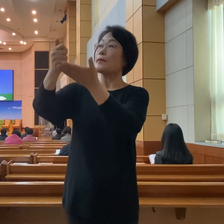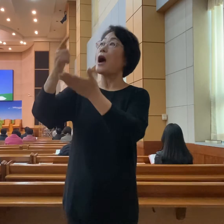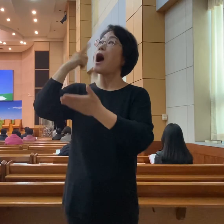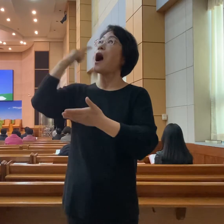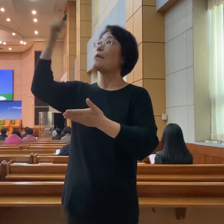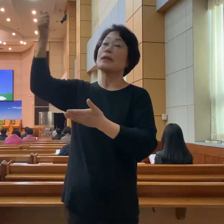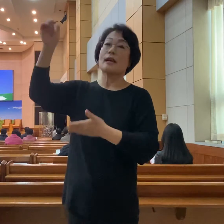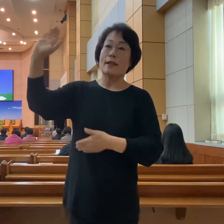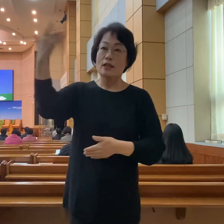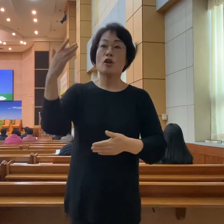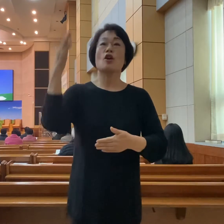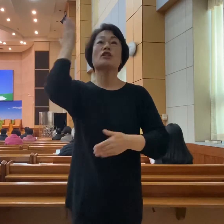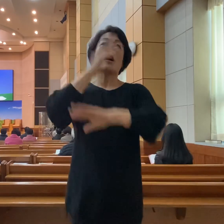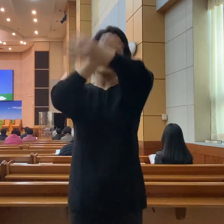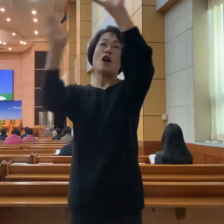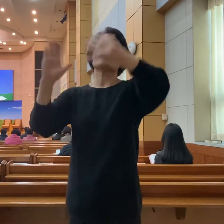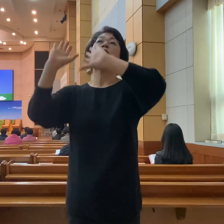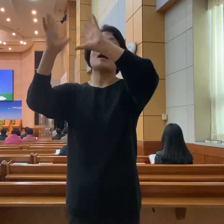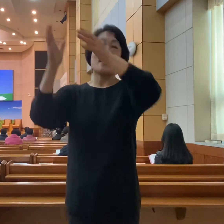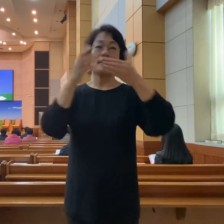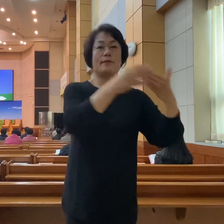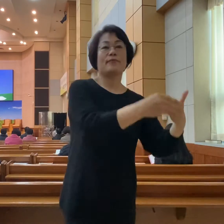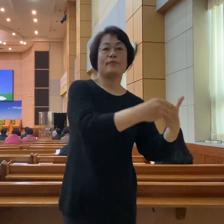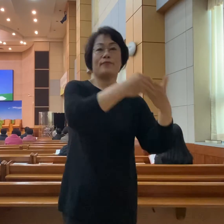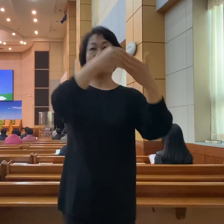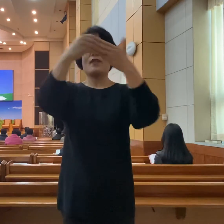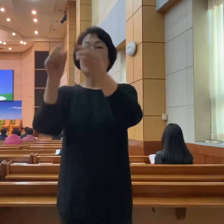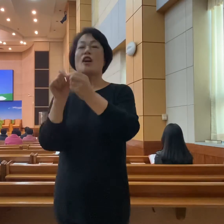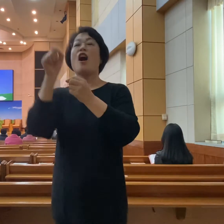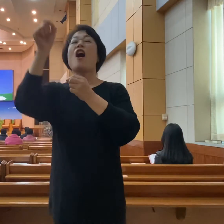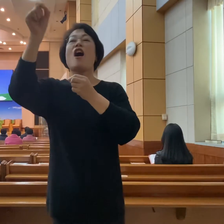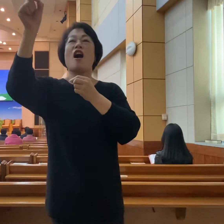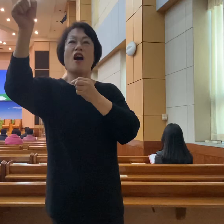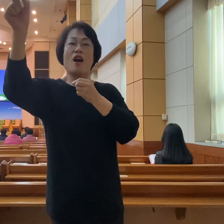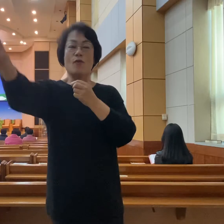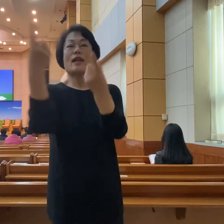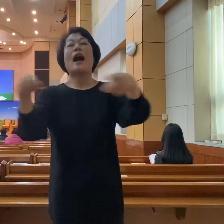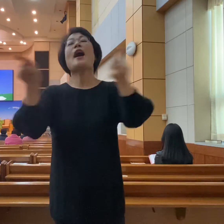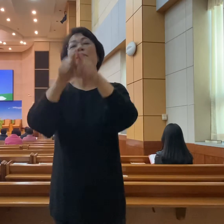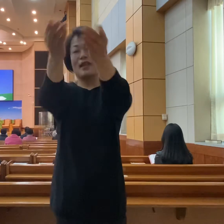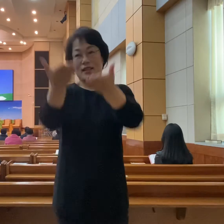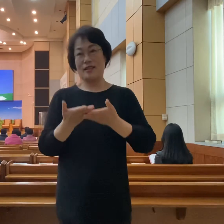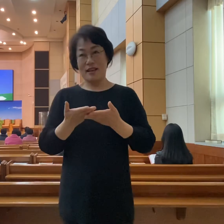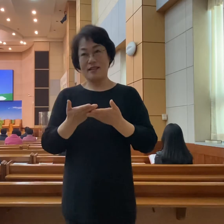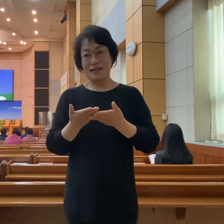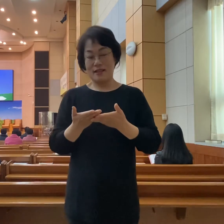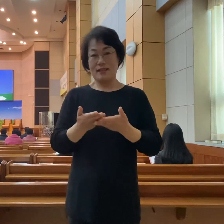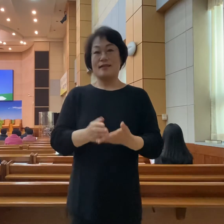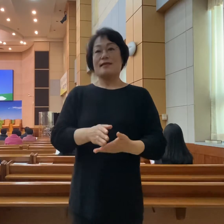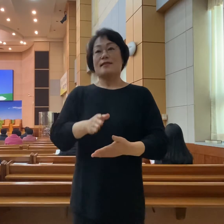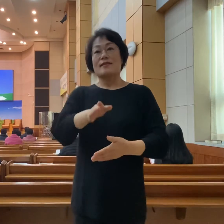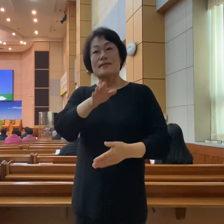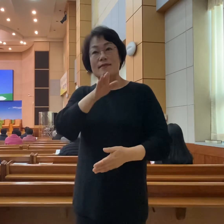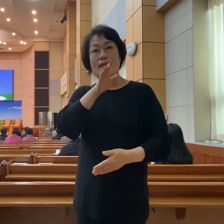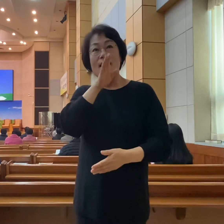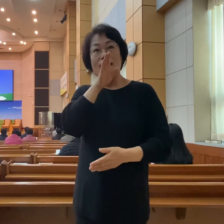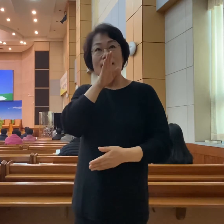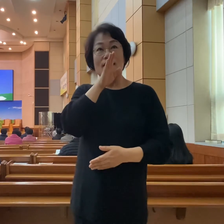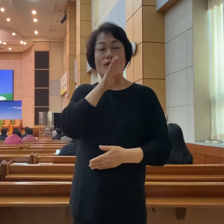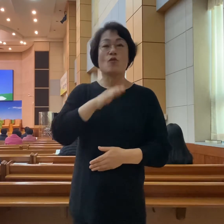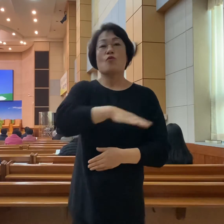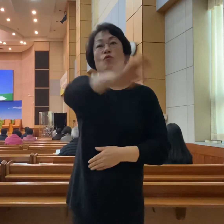되셔서 천국까지의 여정을 돌보실 뿐만 아니라 영원히 함께 하신다는 이 사실을